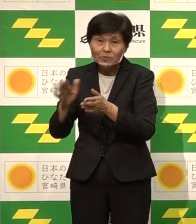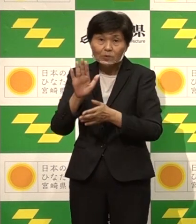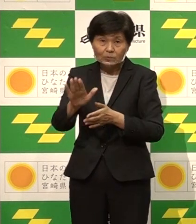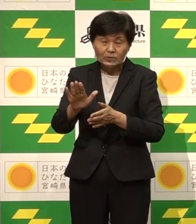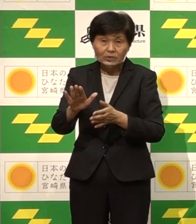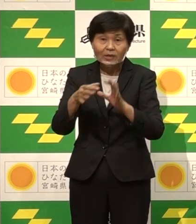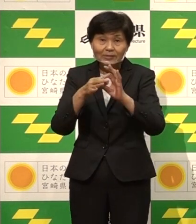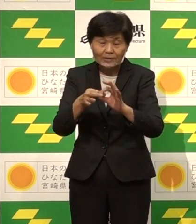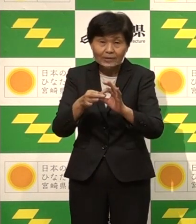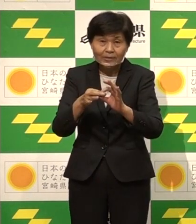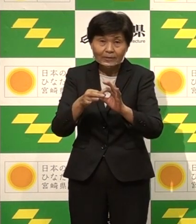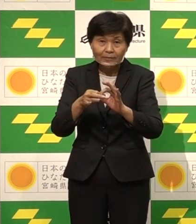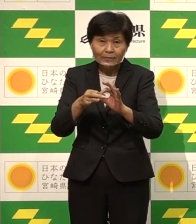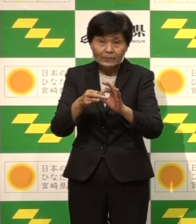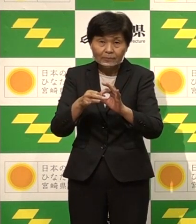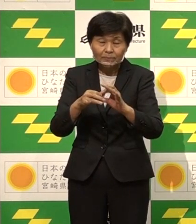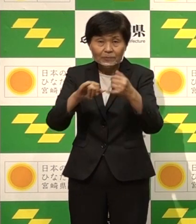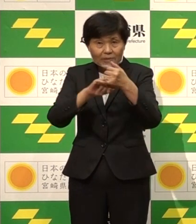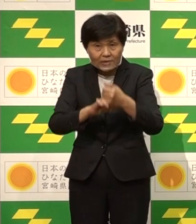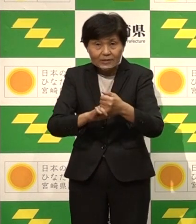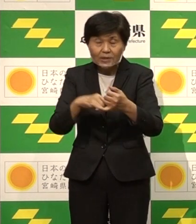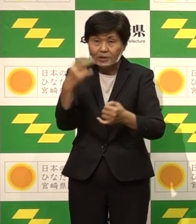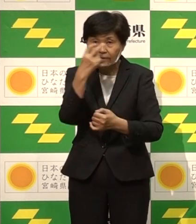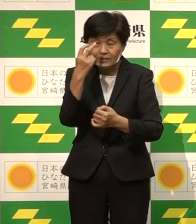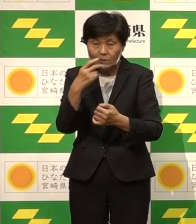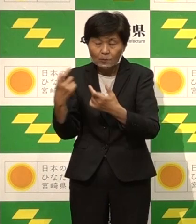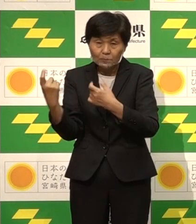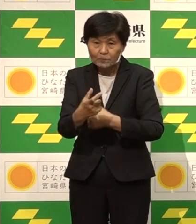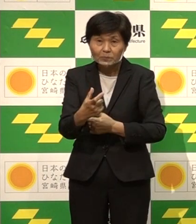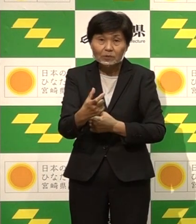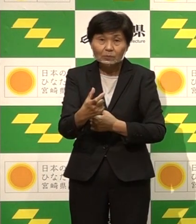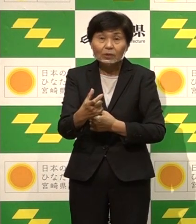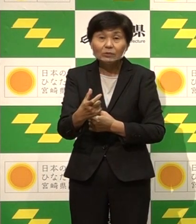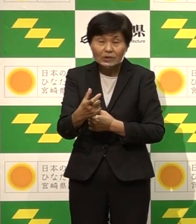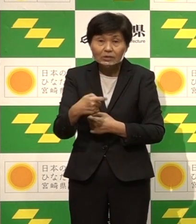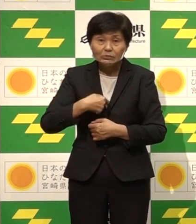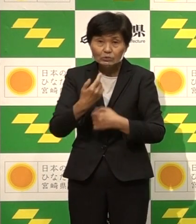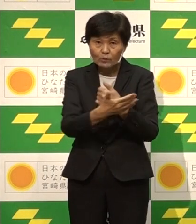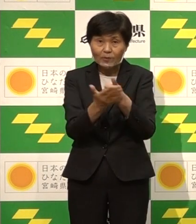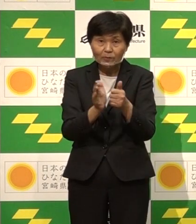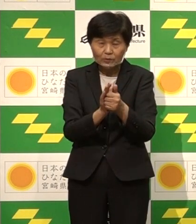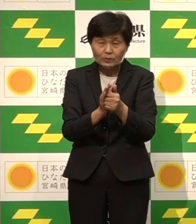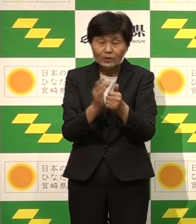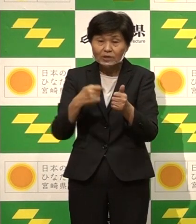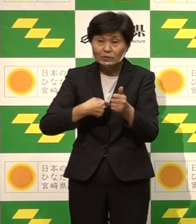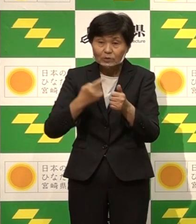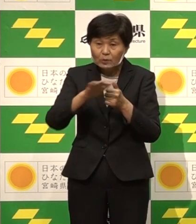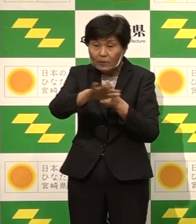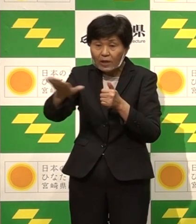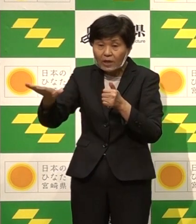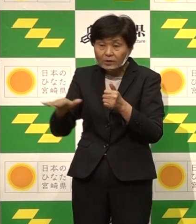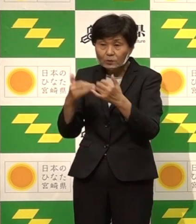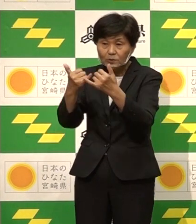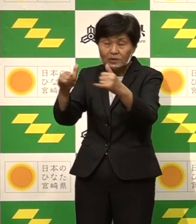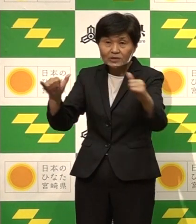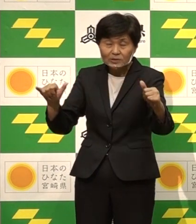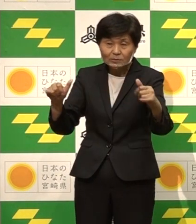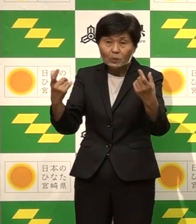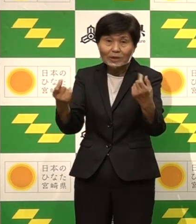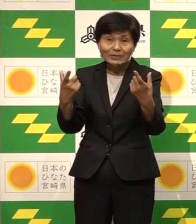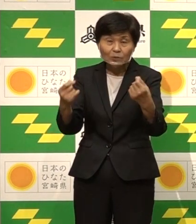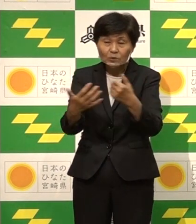検査をしっかりと行っていただくことで、自分の身を守る、それから自分の周囲の方を守るということですね、